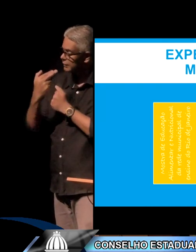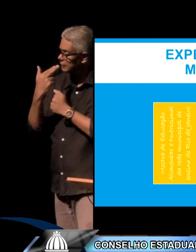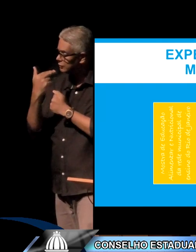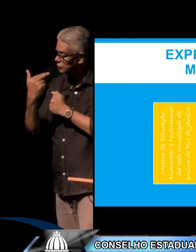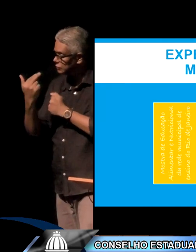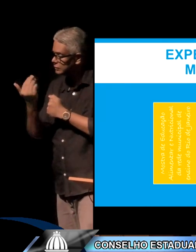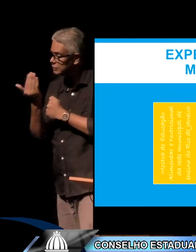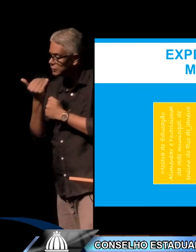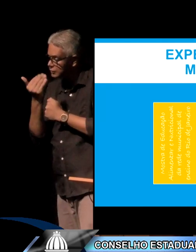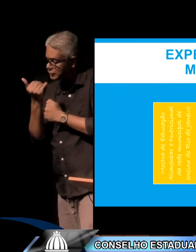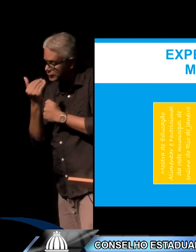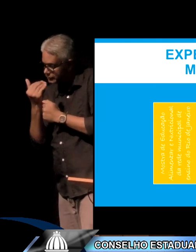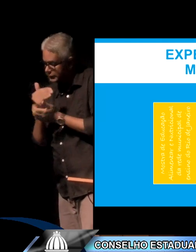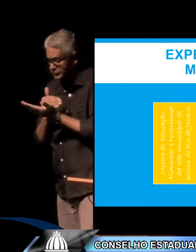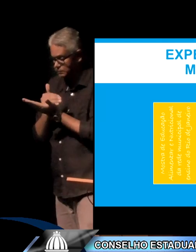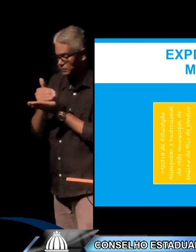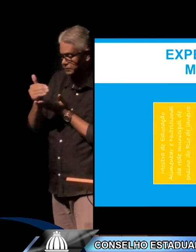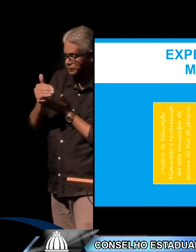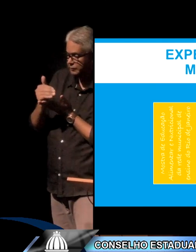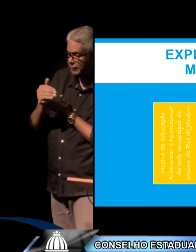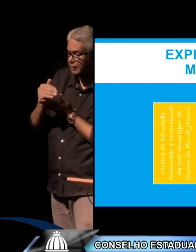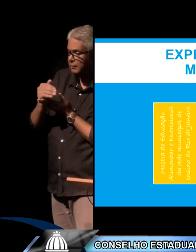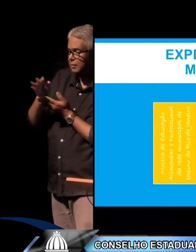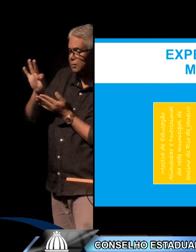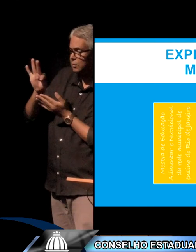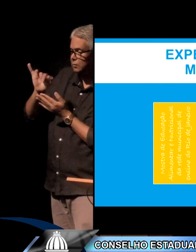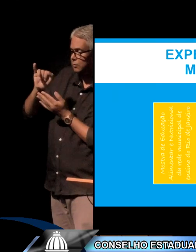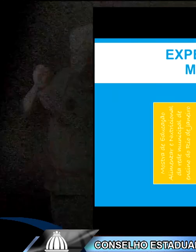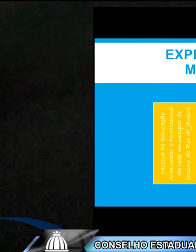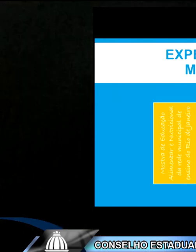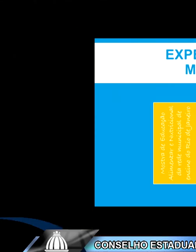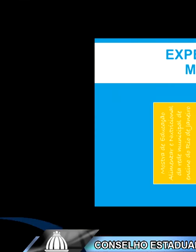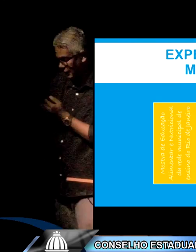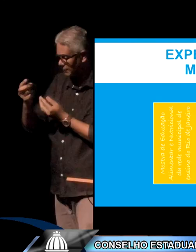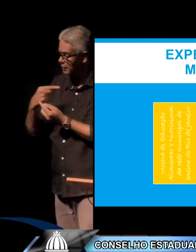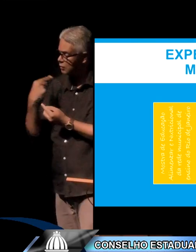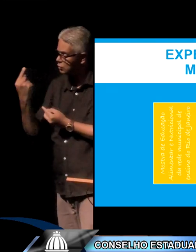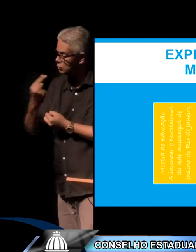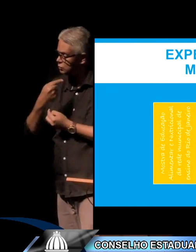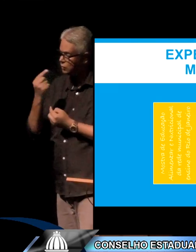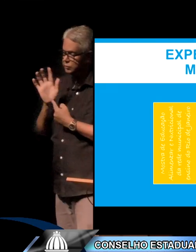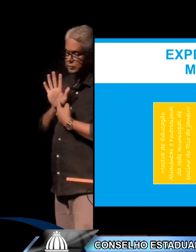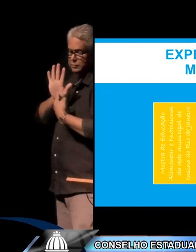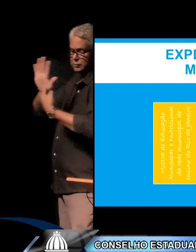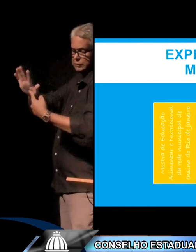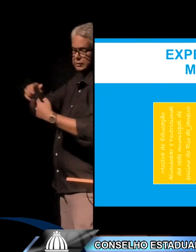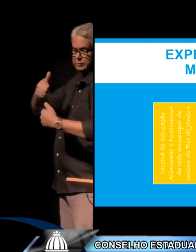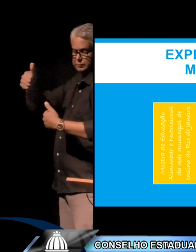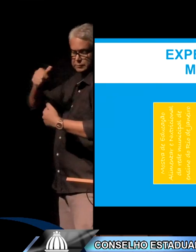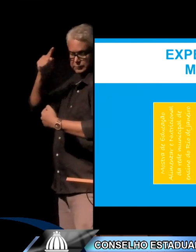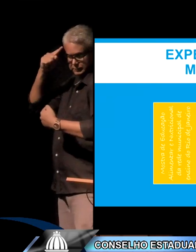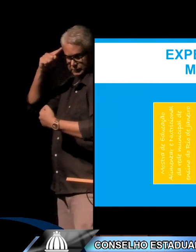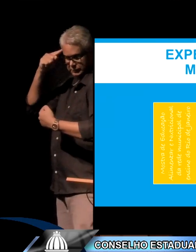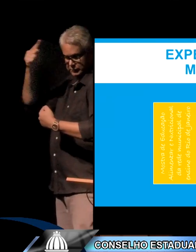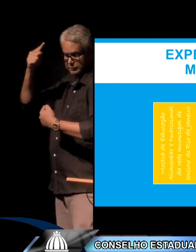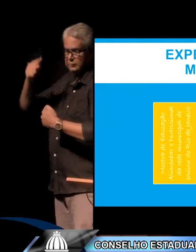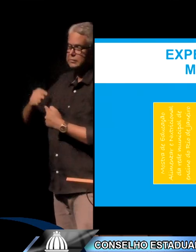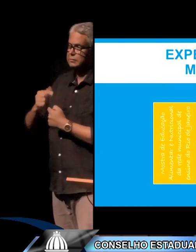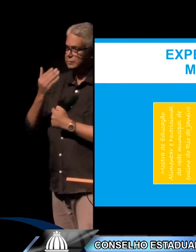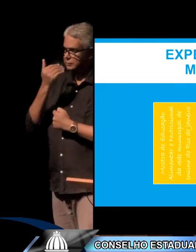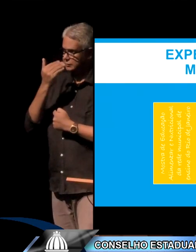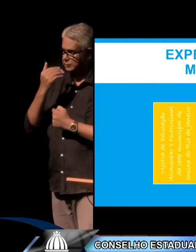iniciada né vamos dizer assim pelo cai né a gente que trouxe essa reflexão né E